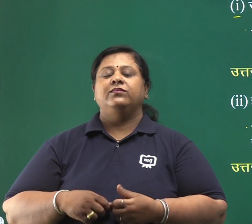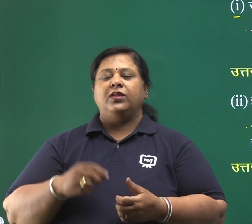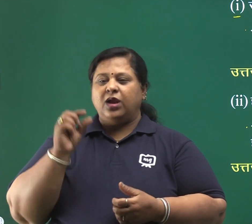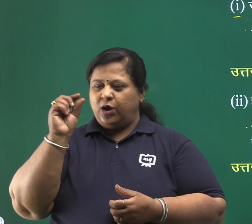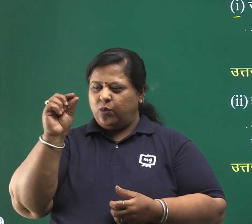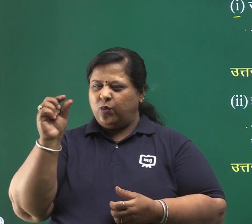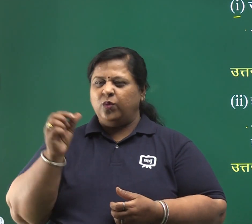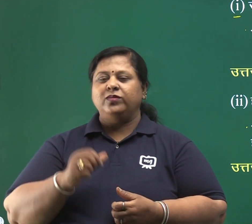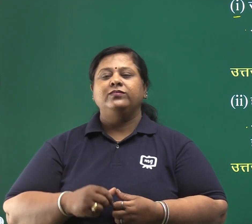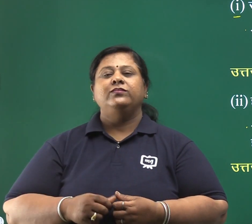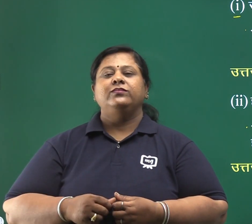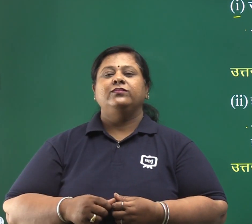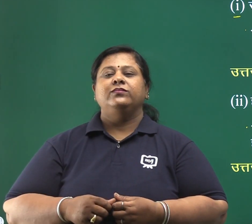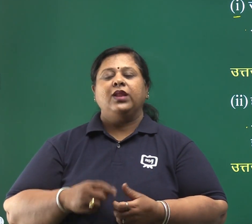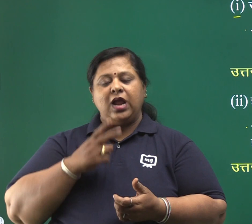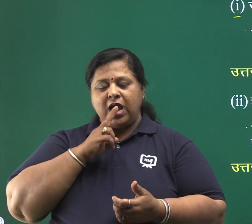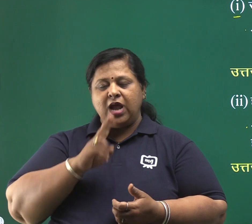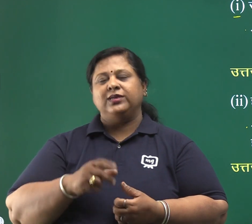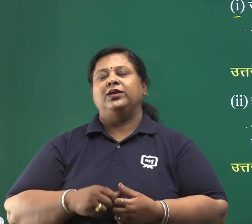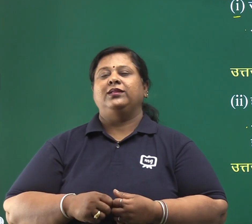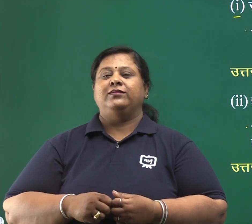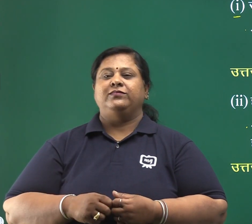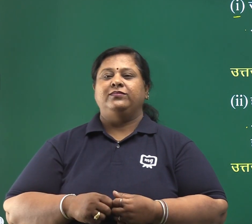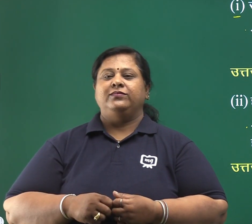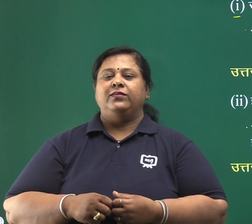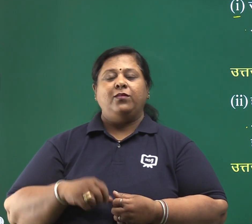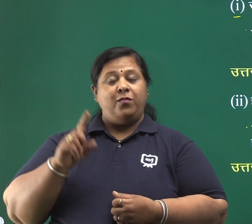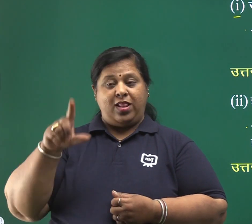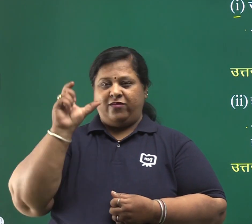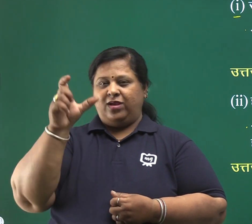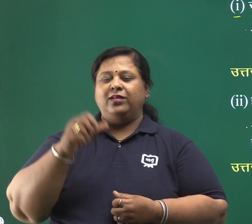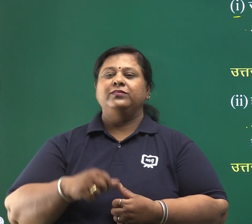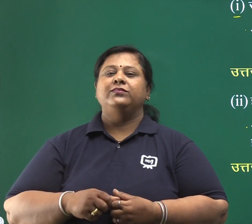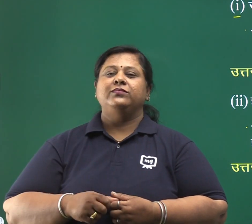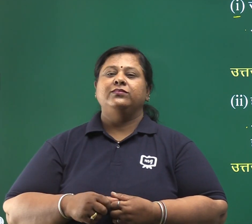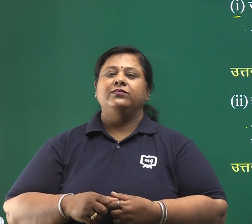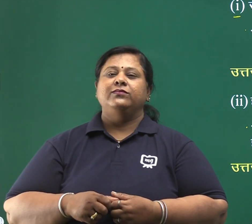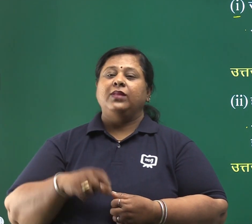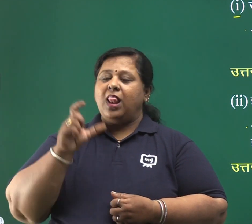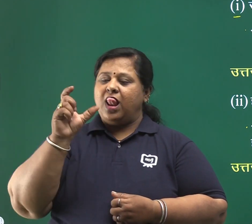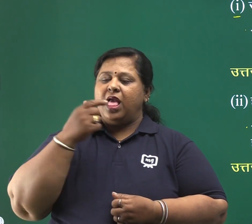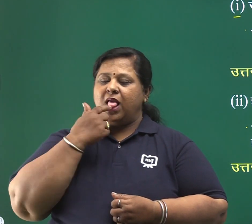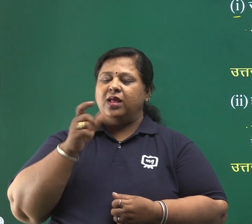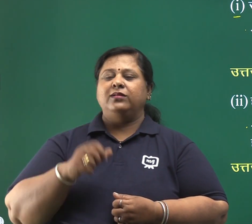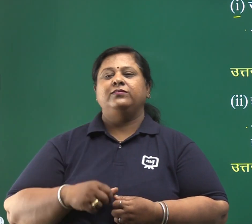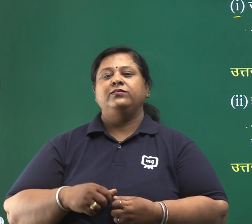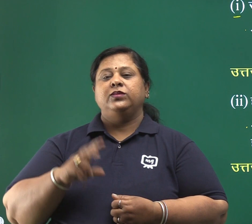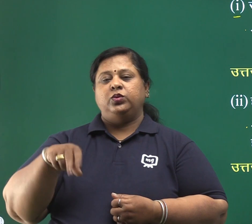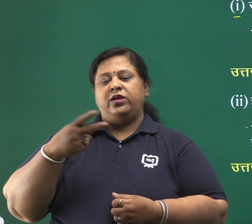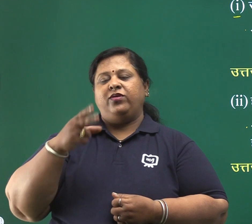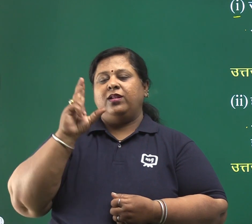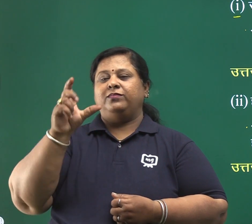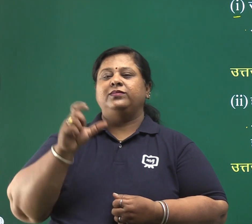कणों को कहा जाता है। पहला विकल्प लाल या